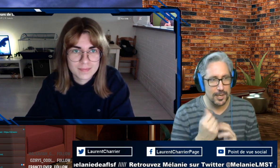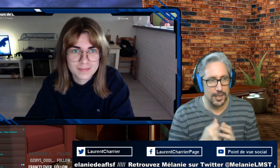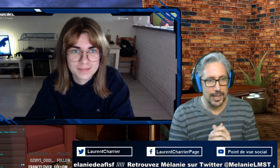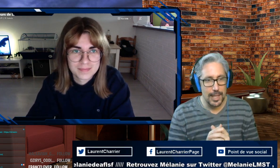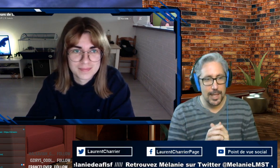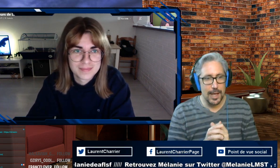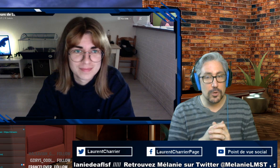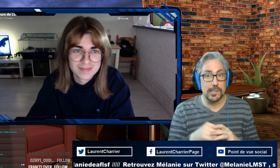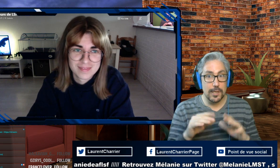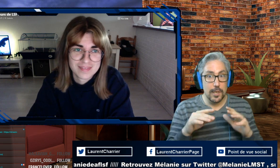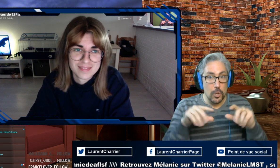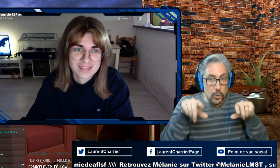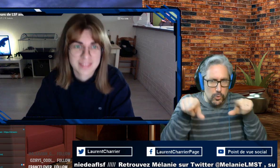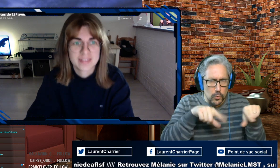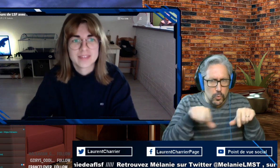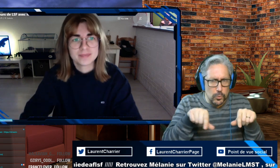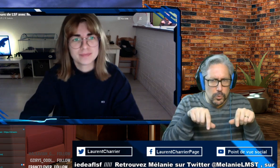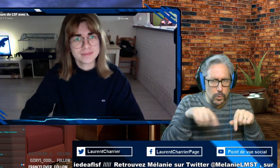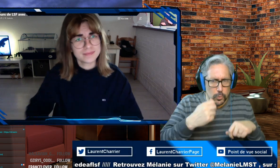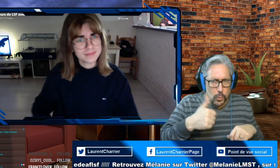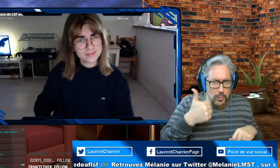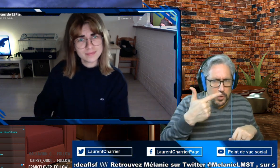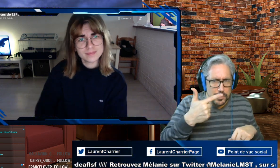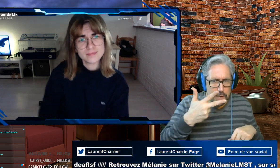c'est cher. Alors, c'est